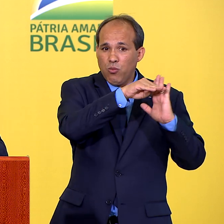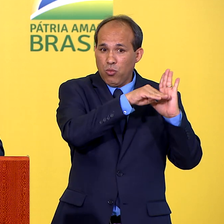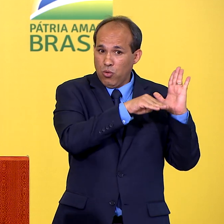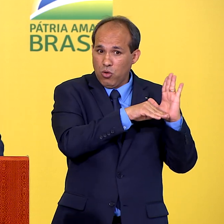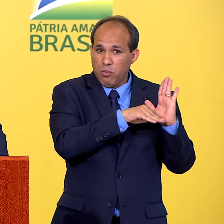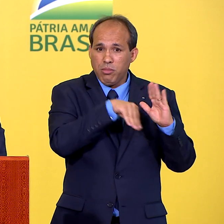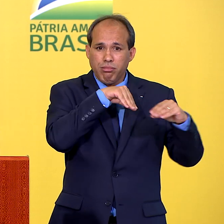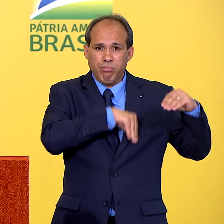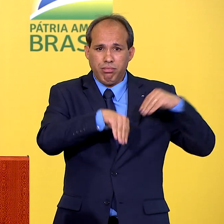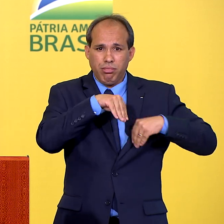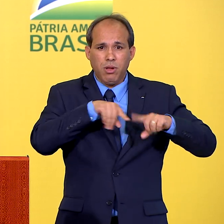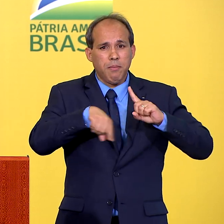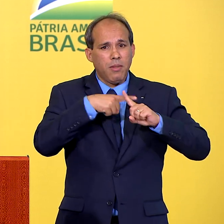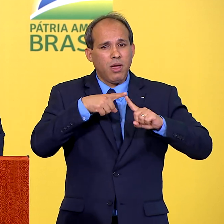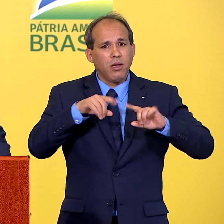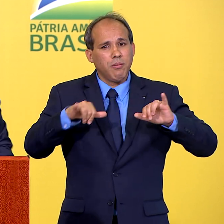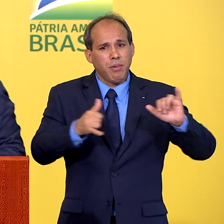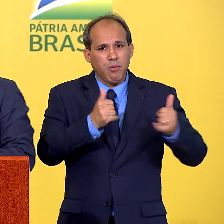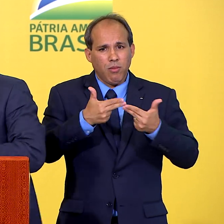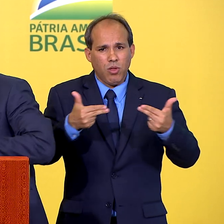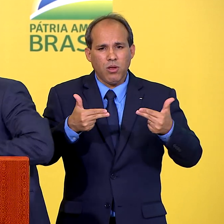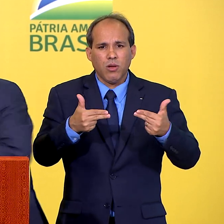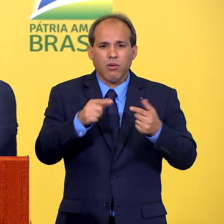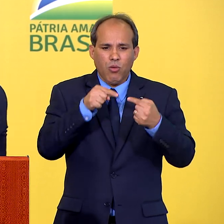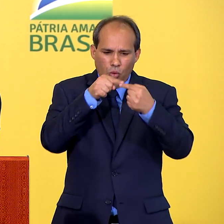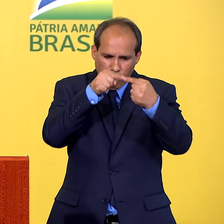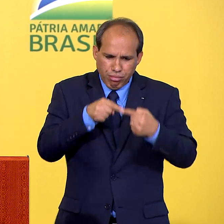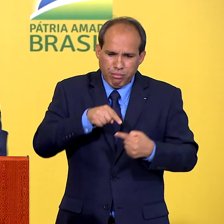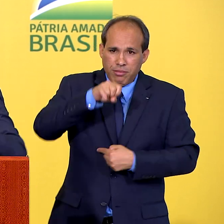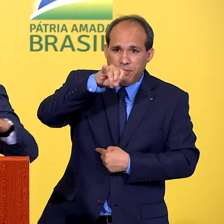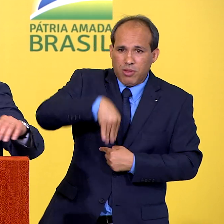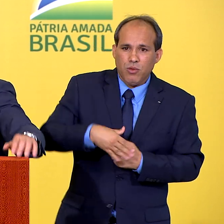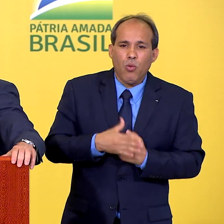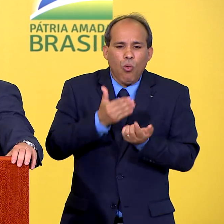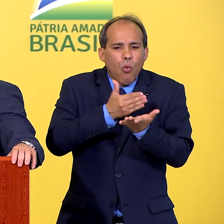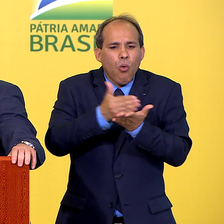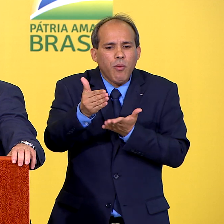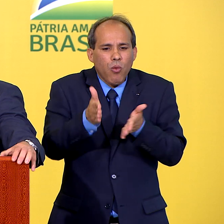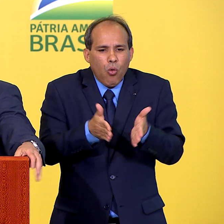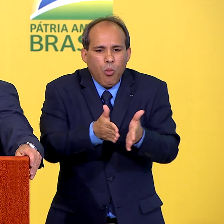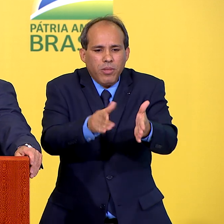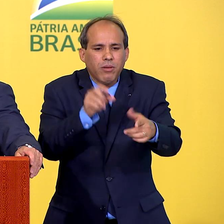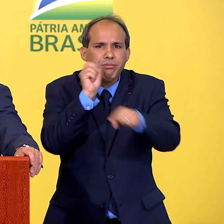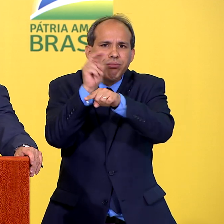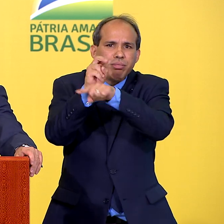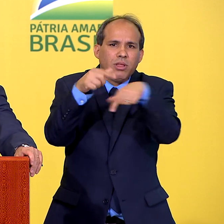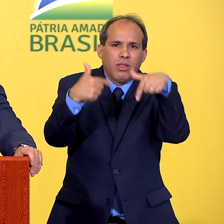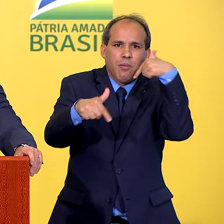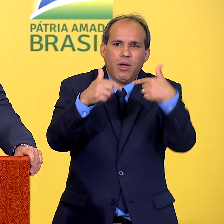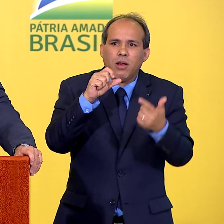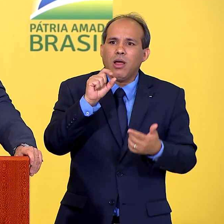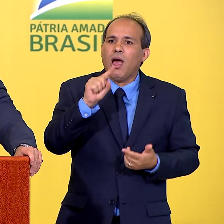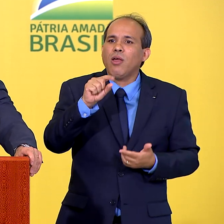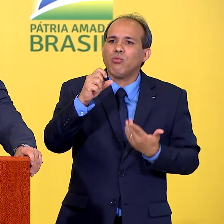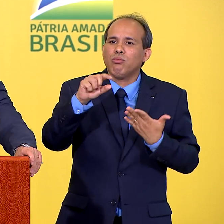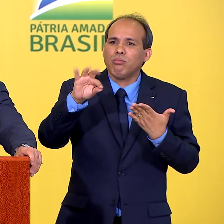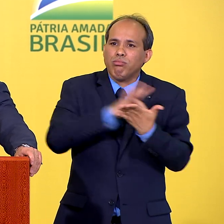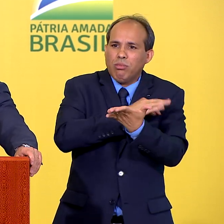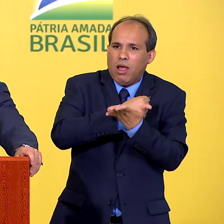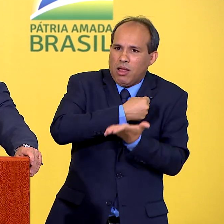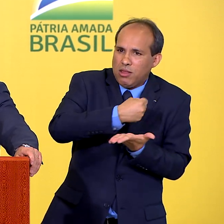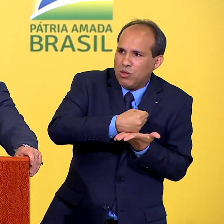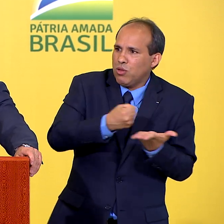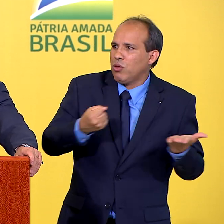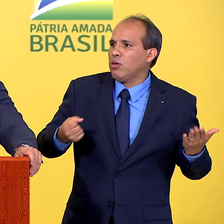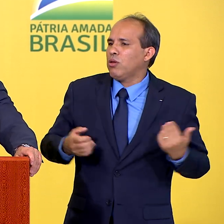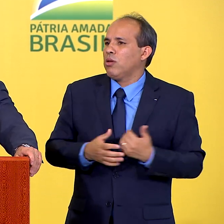de renda e oportunidade, conjuga sim um caminho para chegar no emprego de carteira assinada, Rolim. A ti,